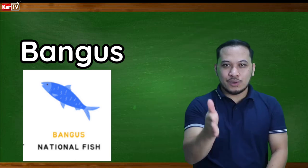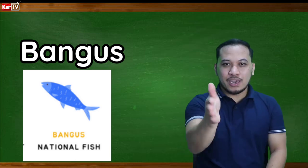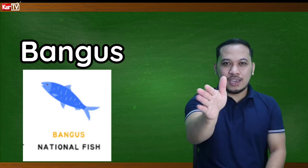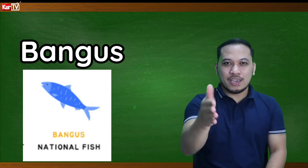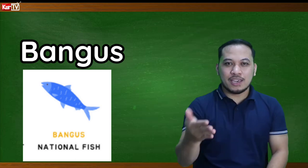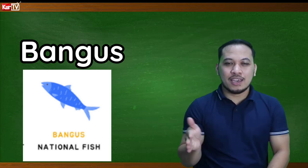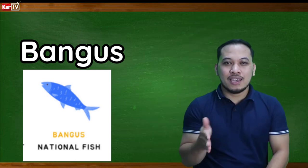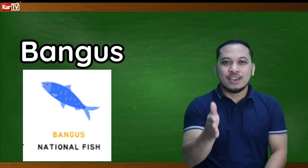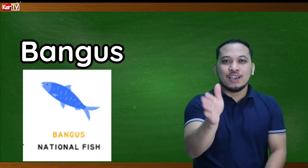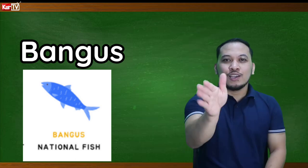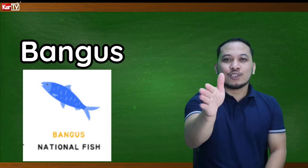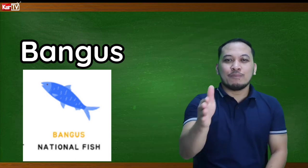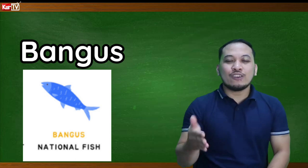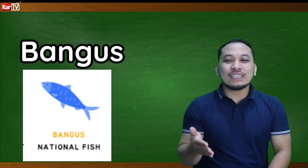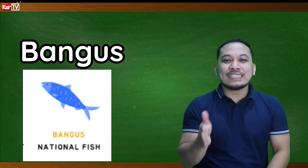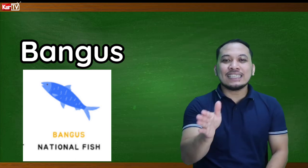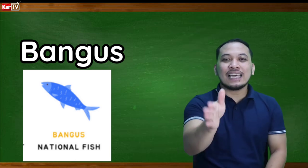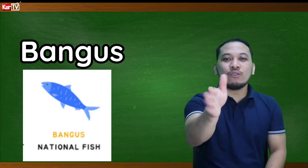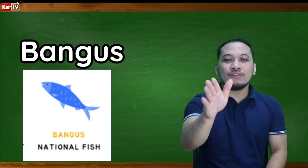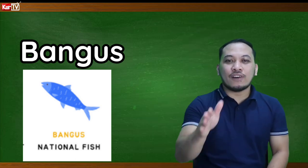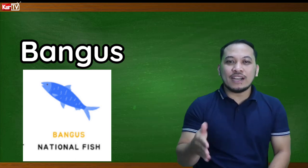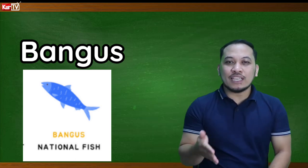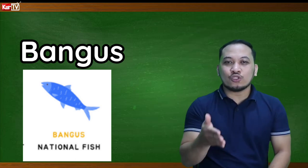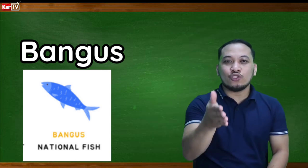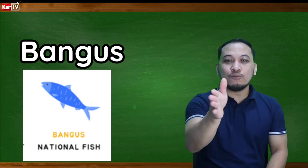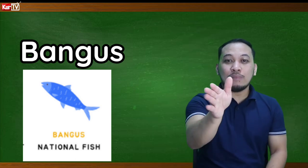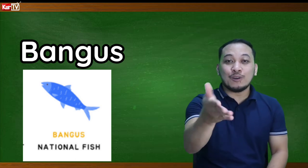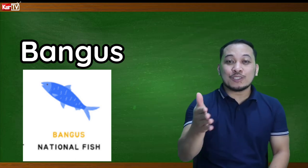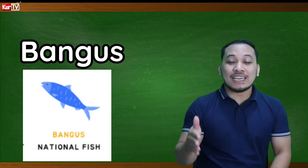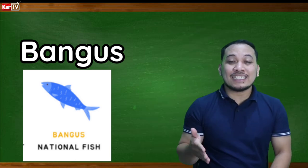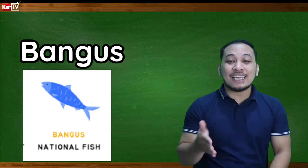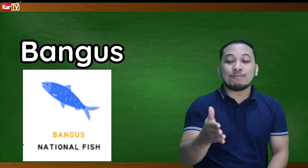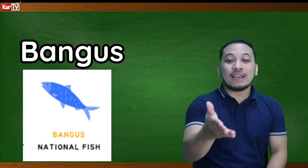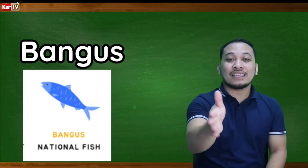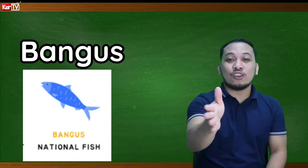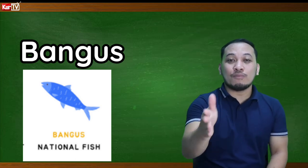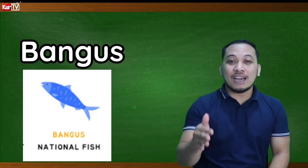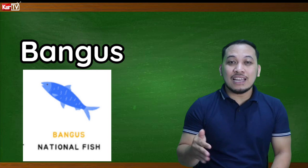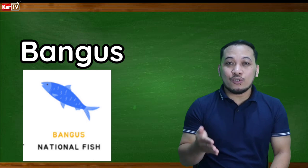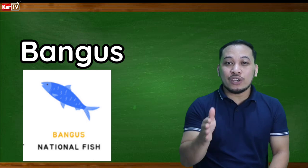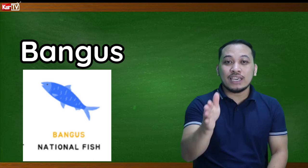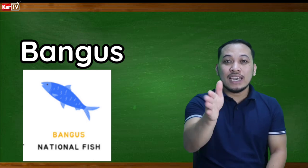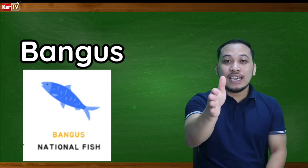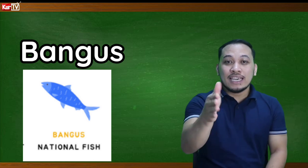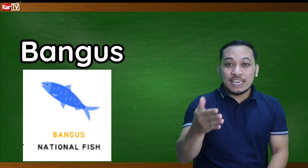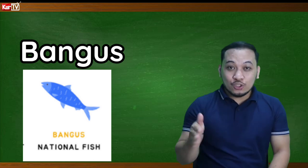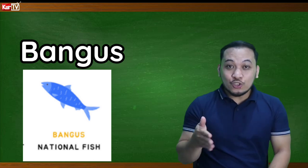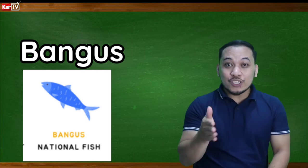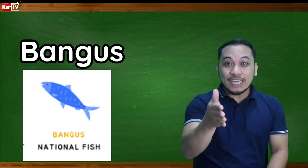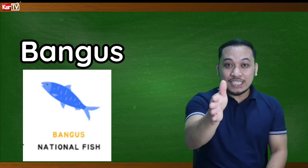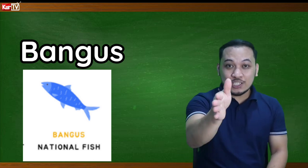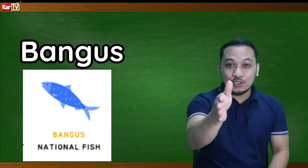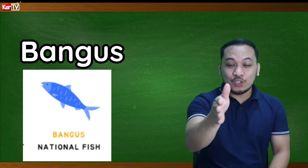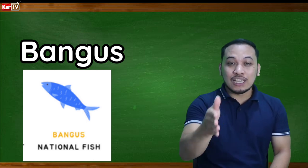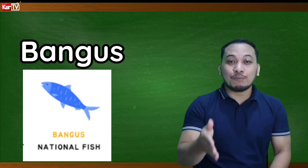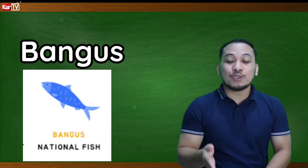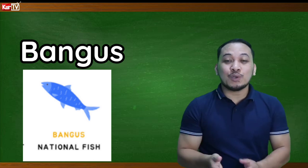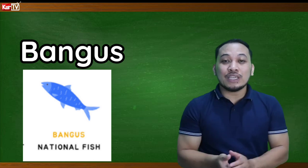Okay. So, meron kasing dalawang variant to. Yung bangus na isda pa lang na lumalangoy, ito yung senyas nun. Tapos yung